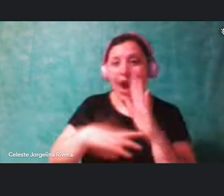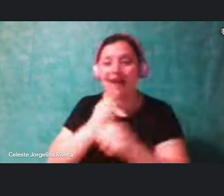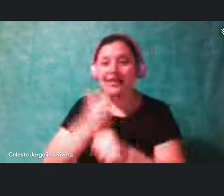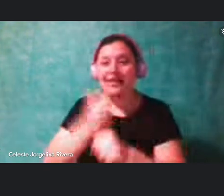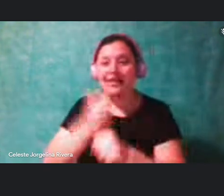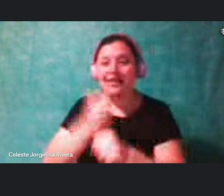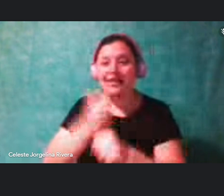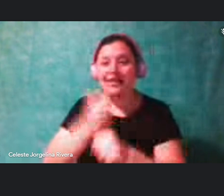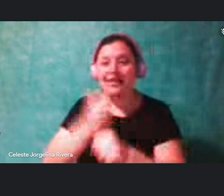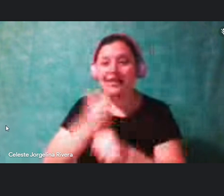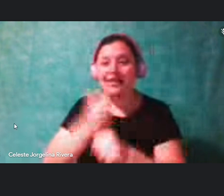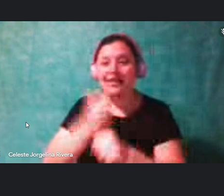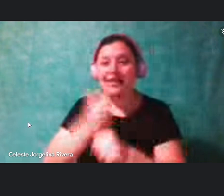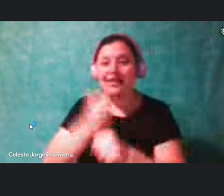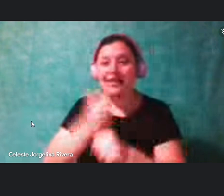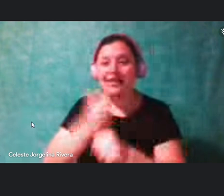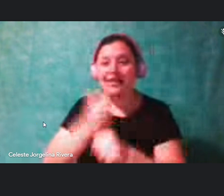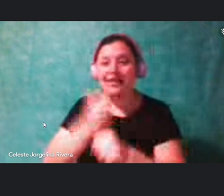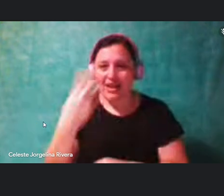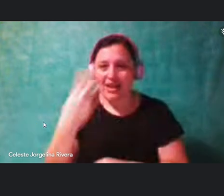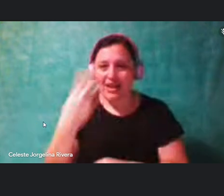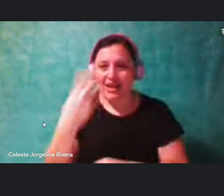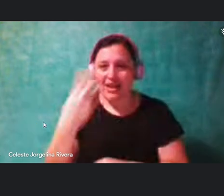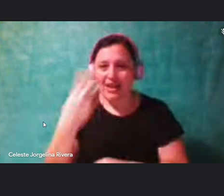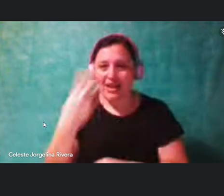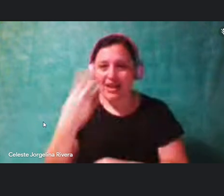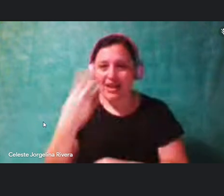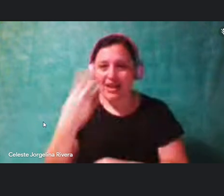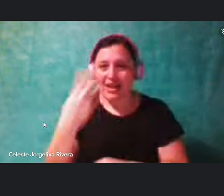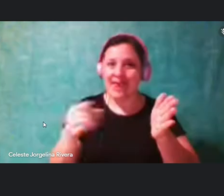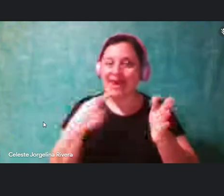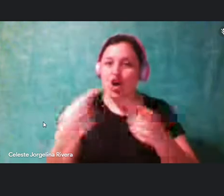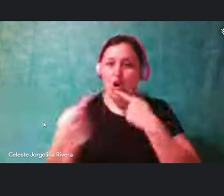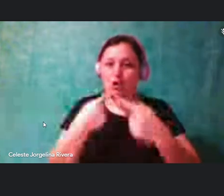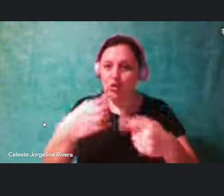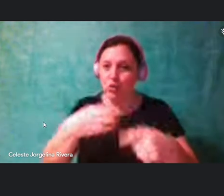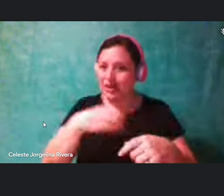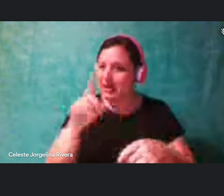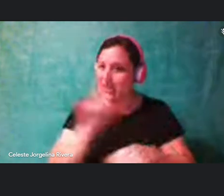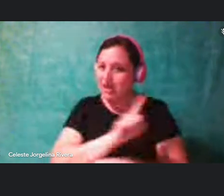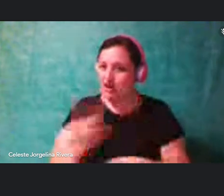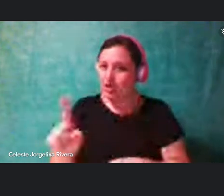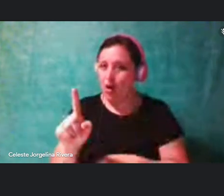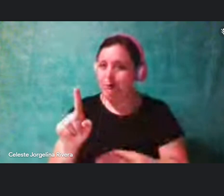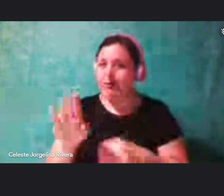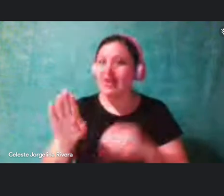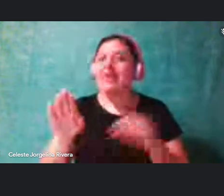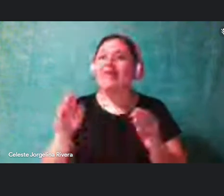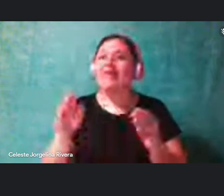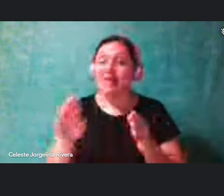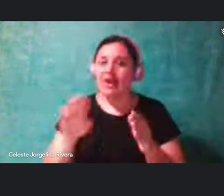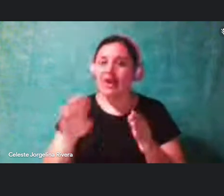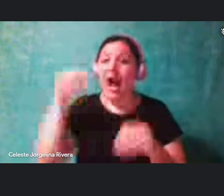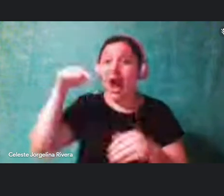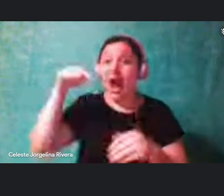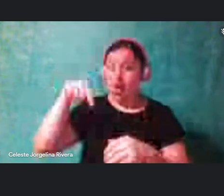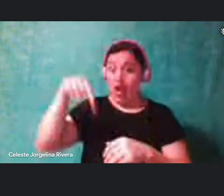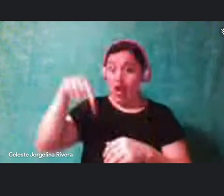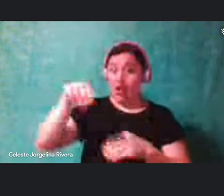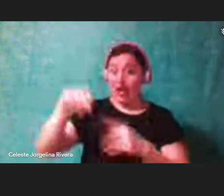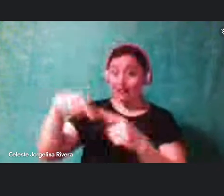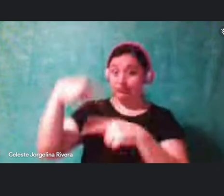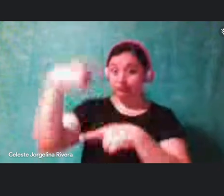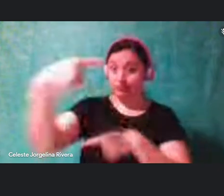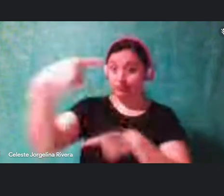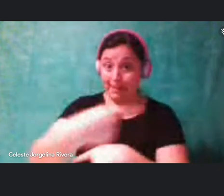actividad, no hay consultas. Hay consultas la semana que viene y, por ejemplo, el 25 no porque